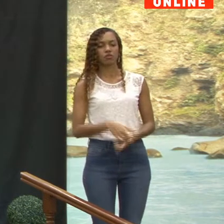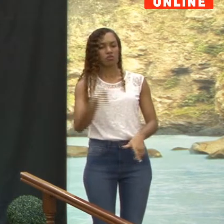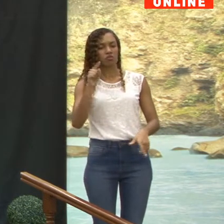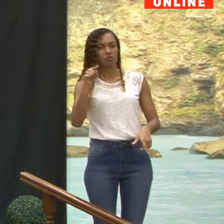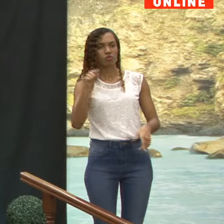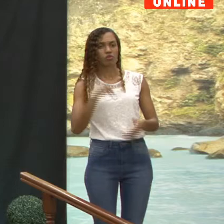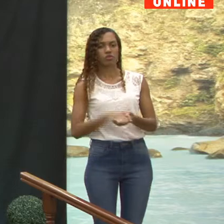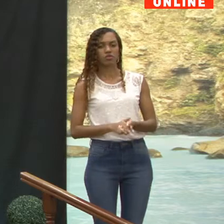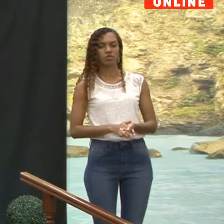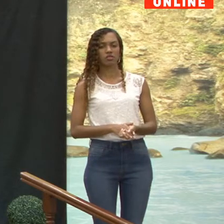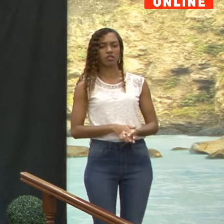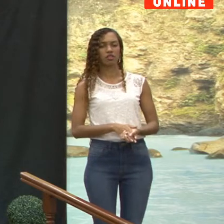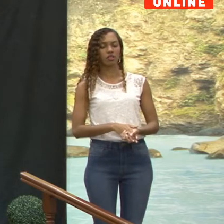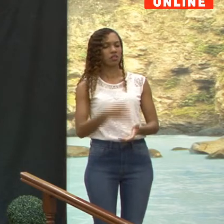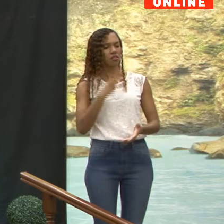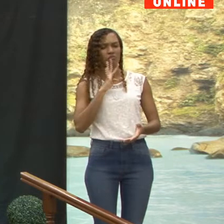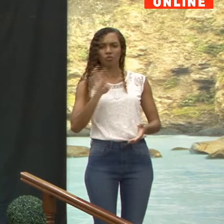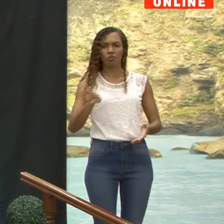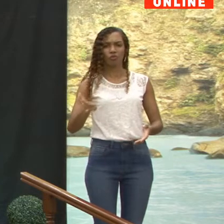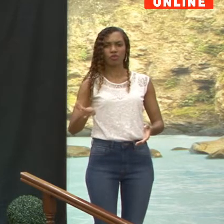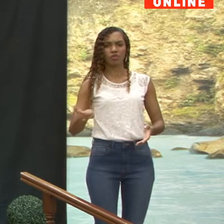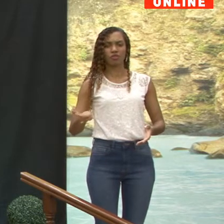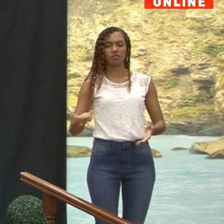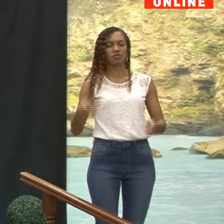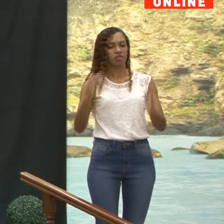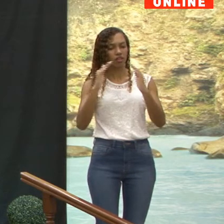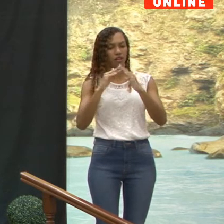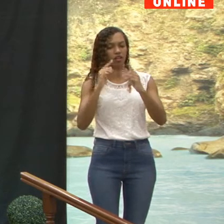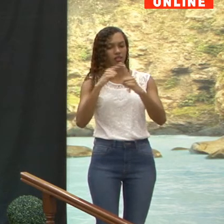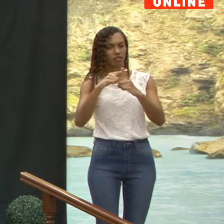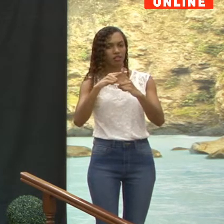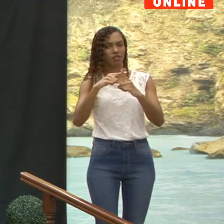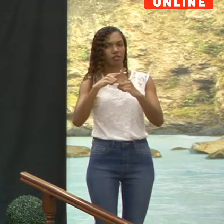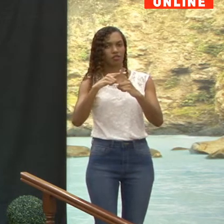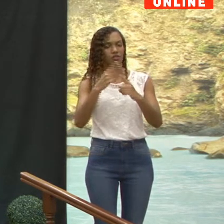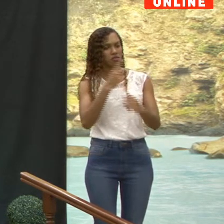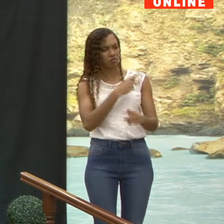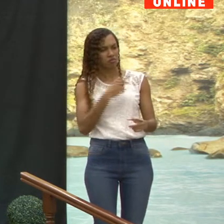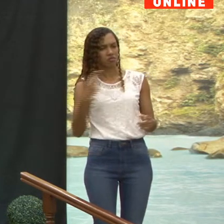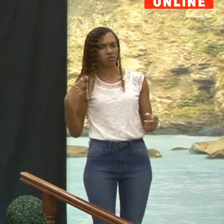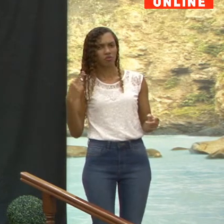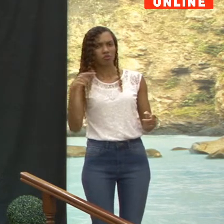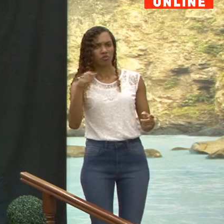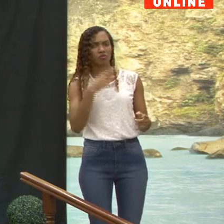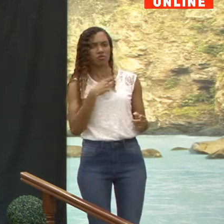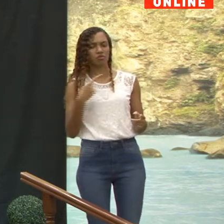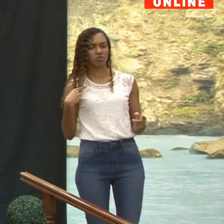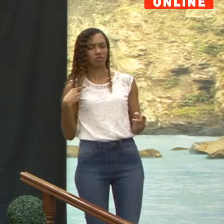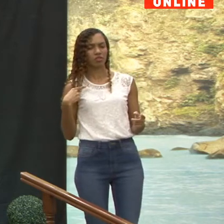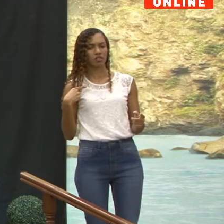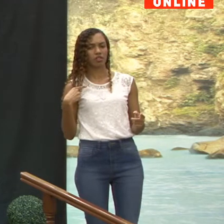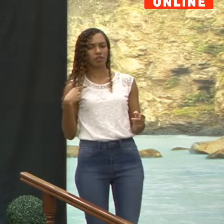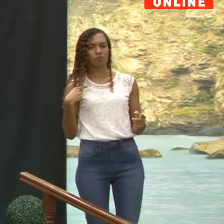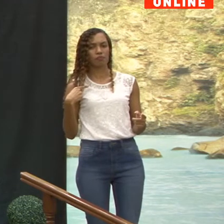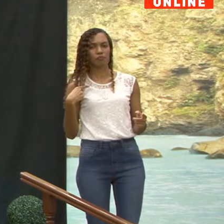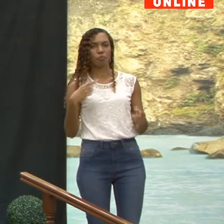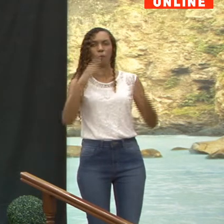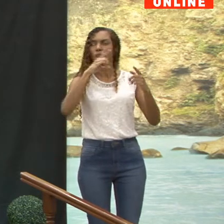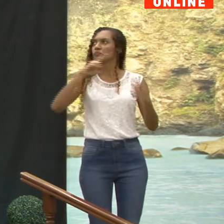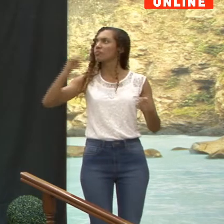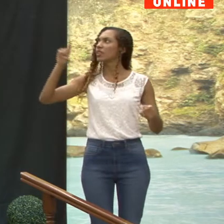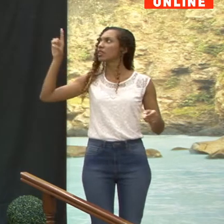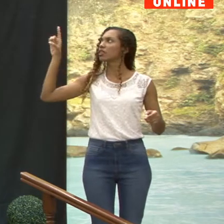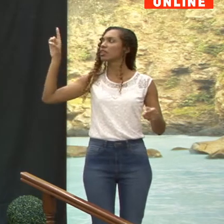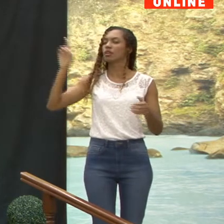igreja que você pastoreia. Deus está te dando uma visão, um raio-x da igreja que